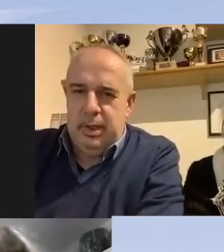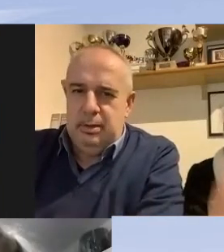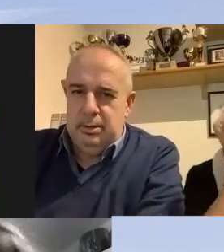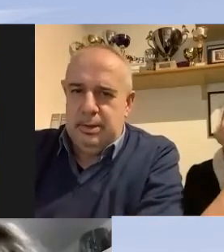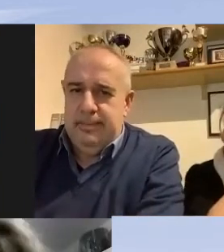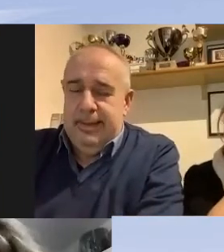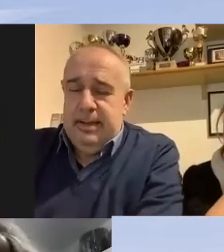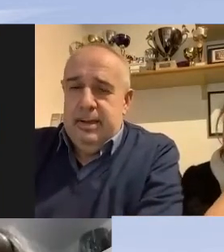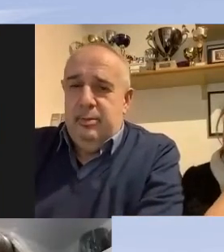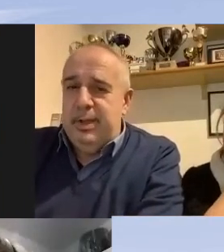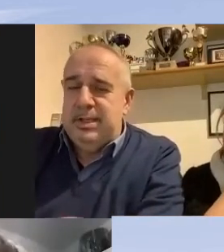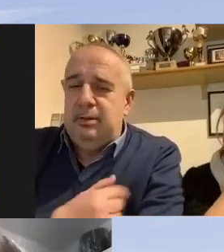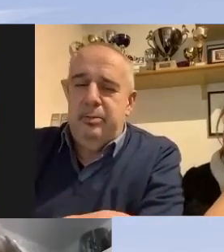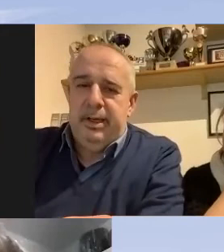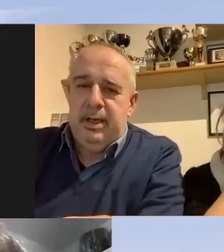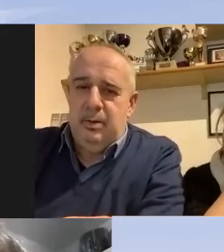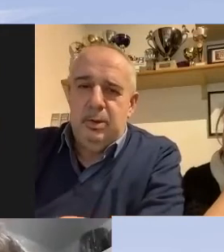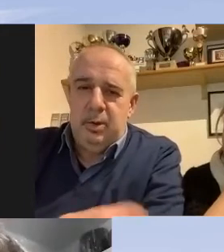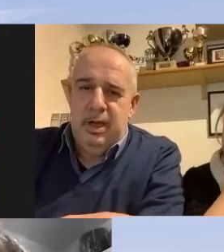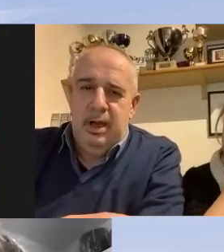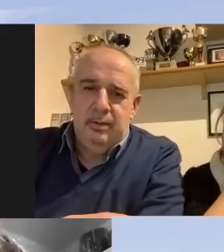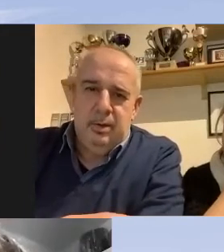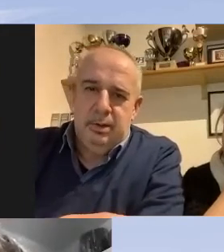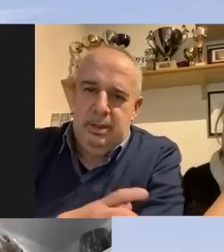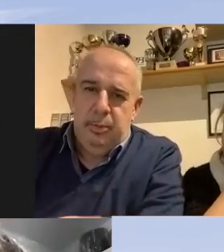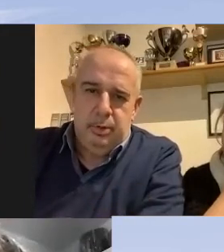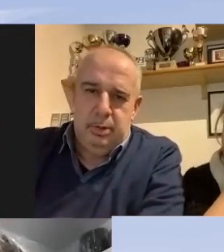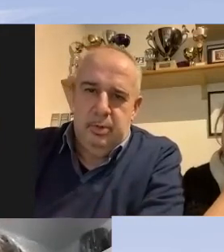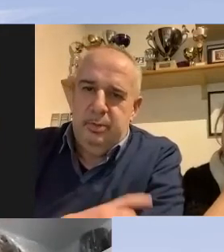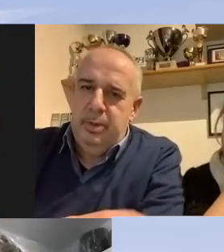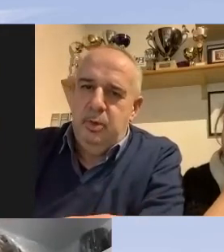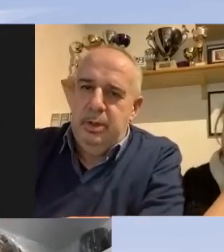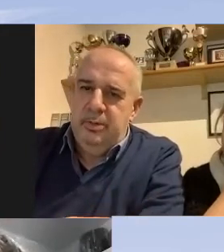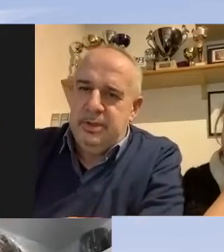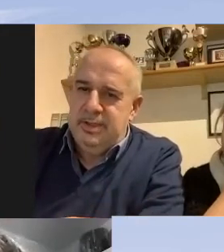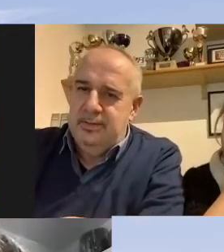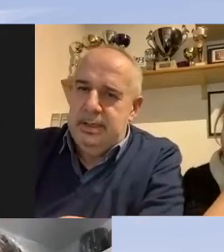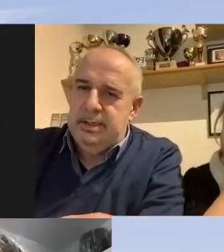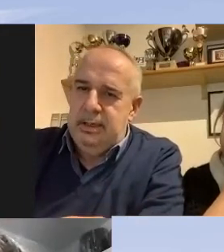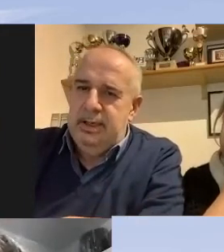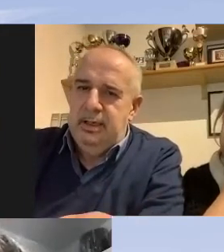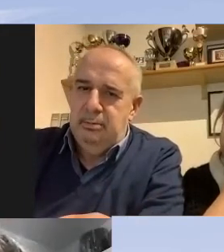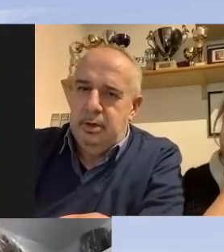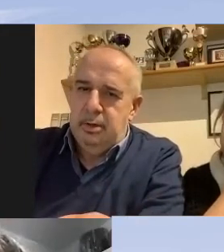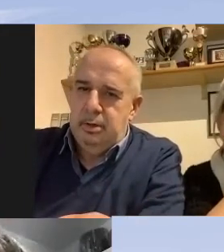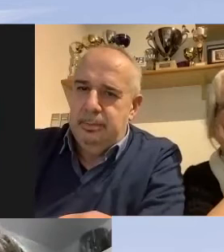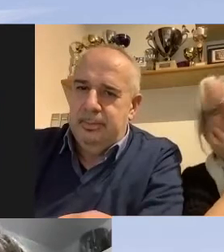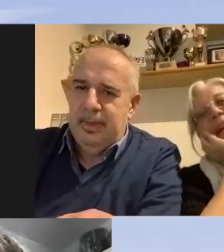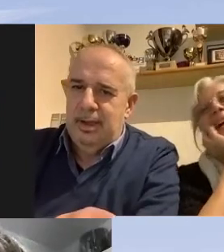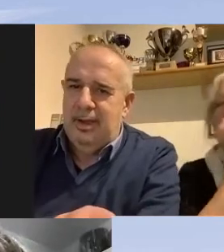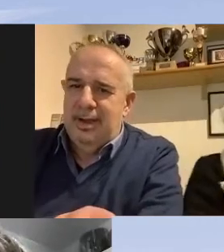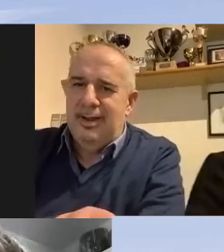con che cosa. Pensando a me che quando tornavo dall'ippodromo mia moglie mi faceva le stelline in brodo. Ancora?